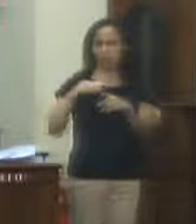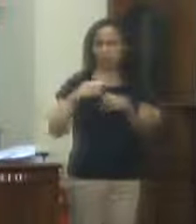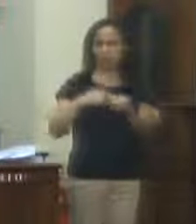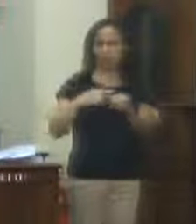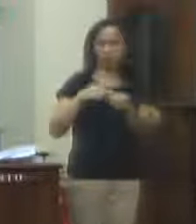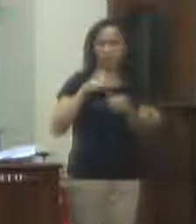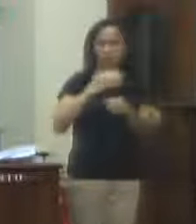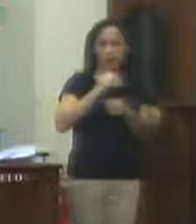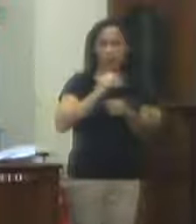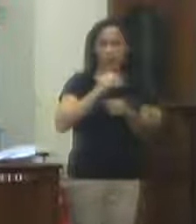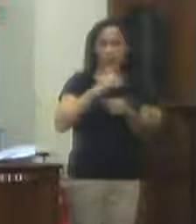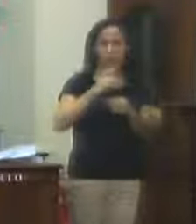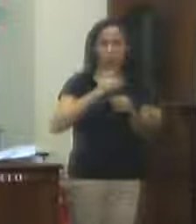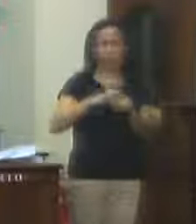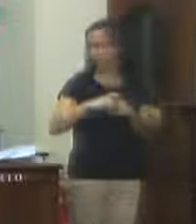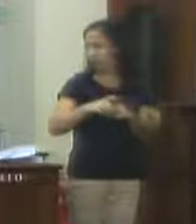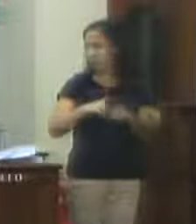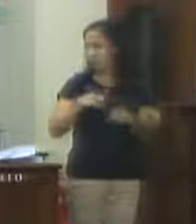possível,